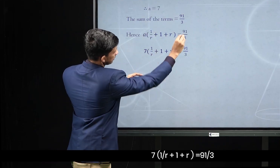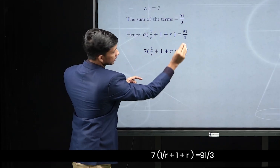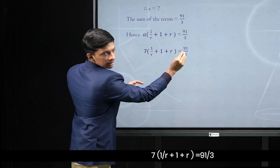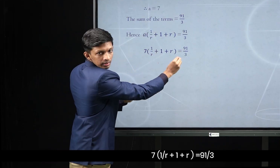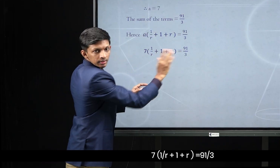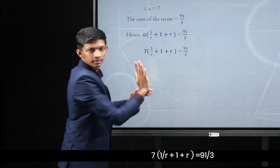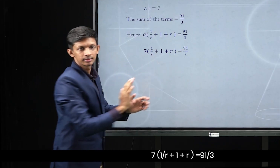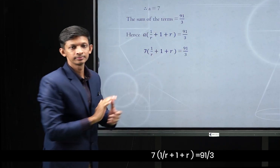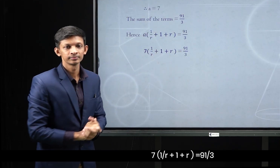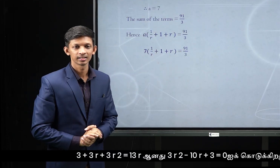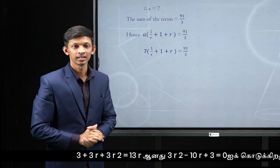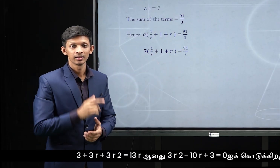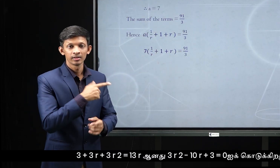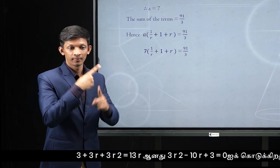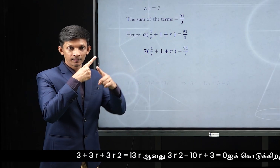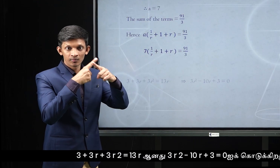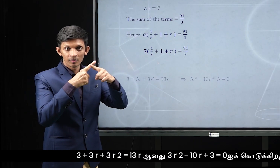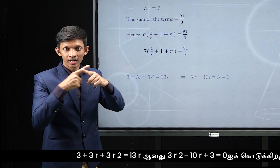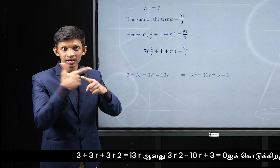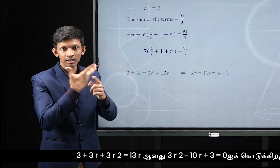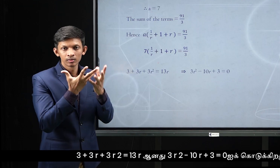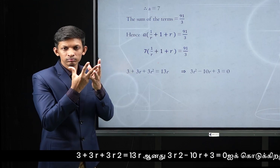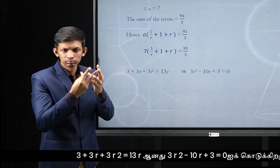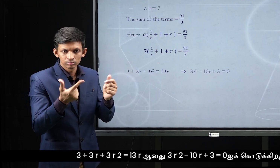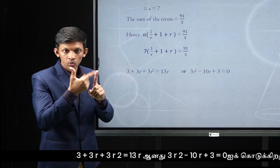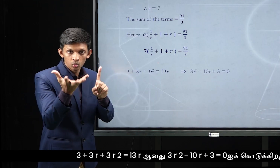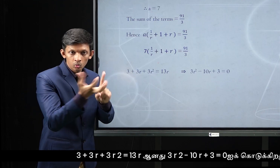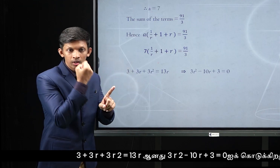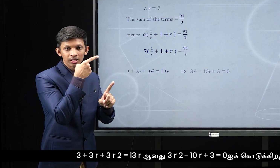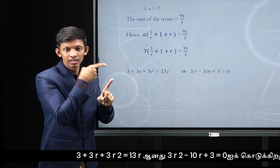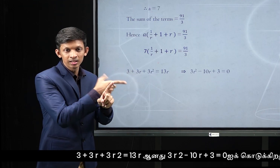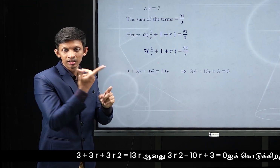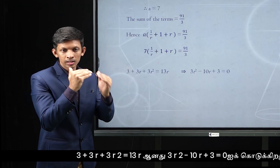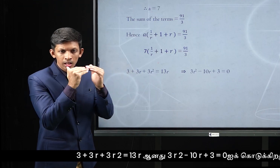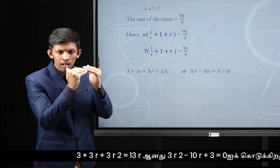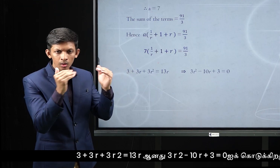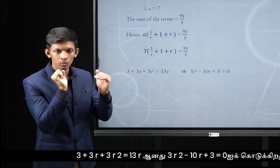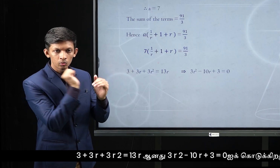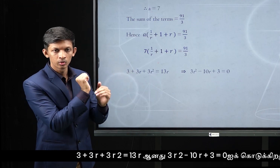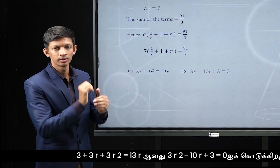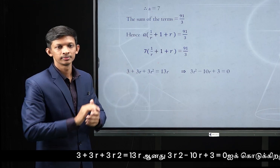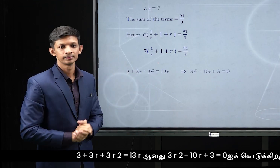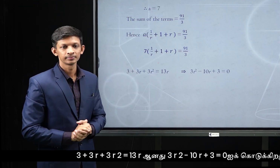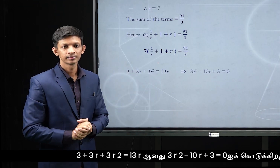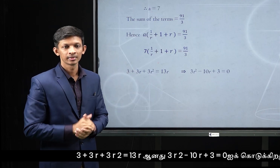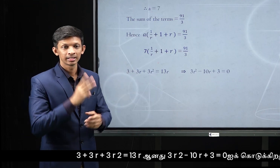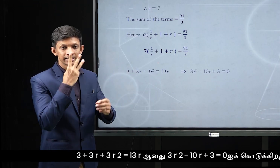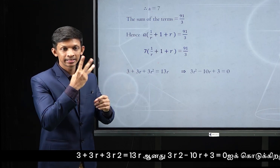கீழ் 3. 3 கூட்டல் 3 ஆர் கூட்டல் 3 ஆர் மேலிலக்கு 2 ஈடு